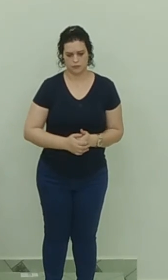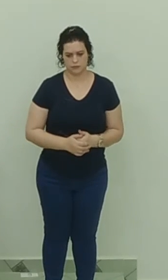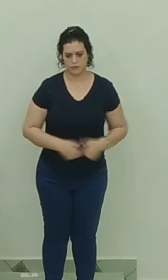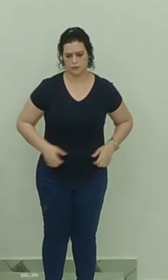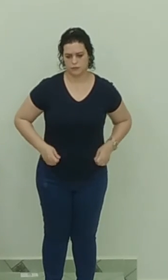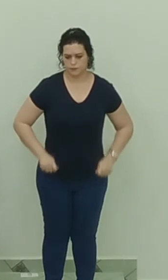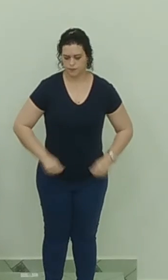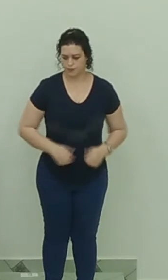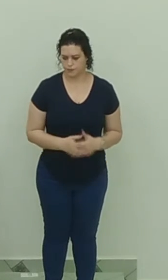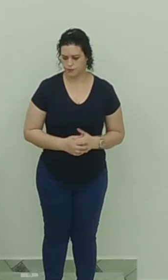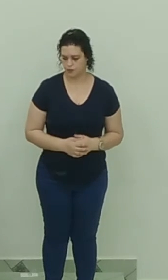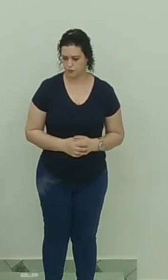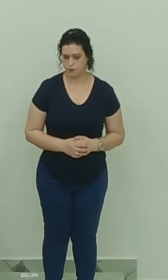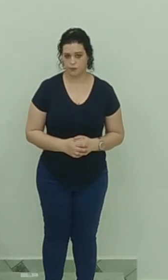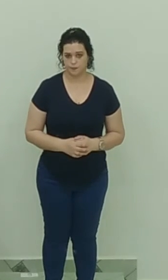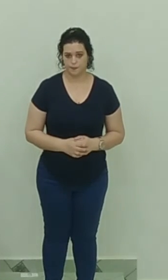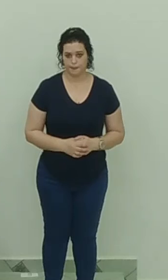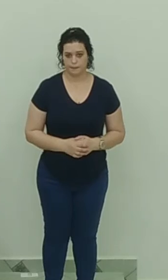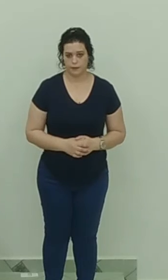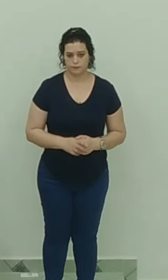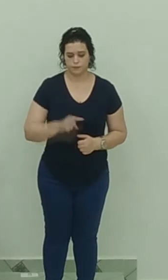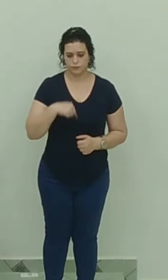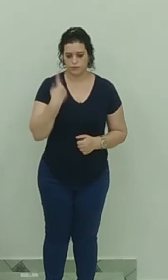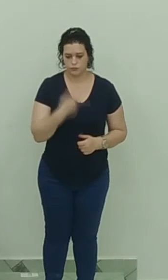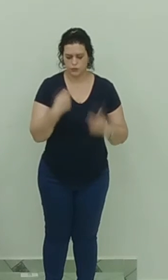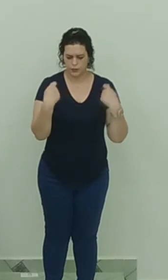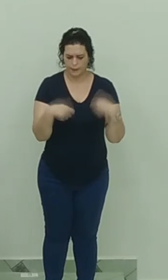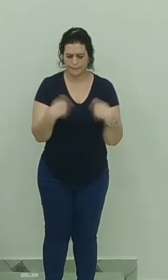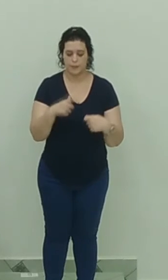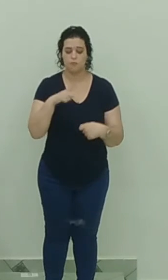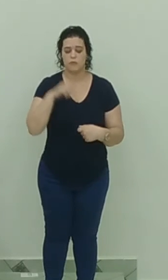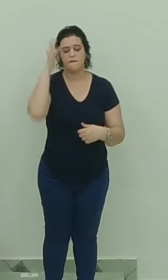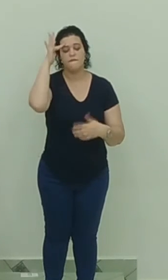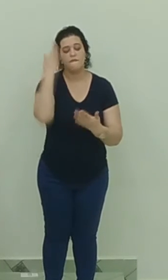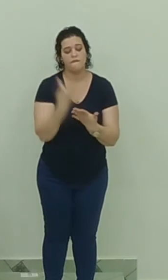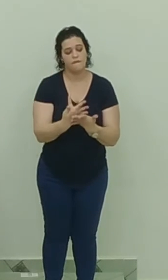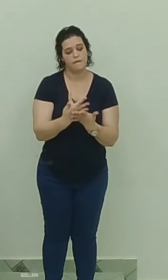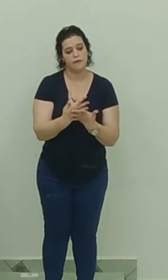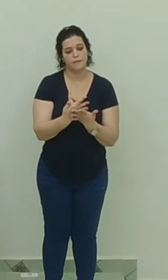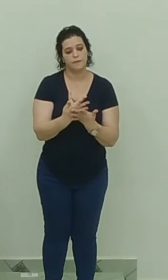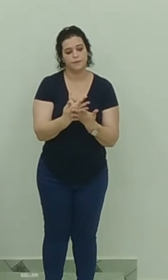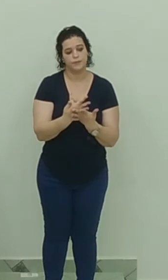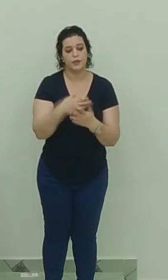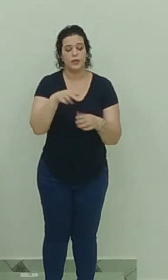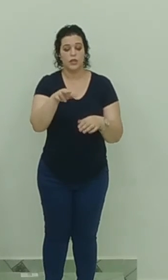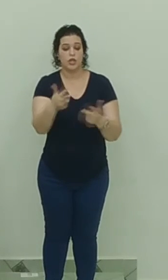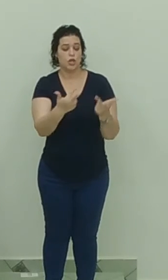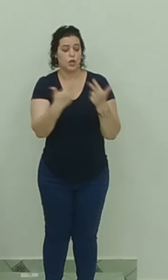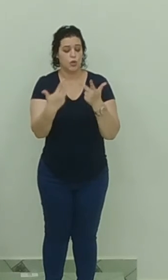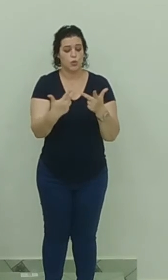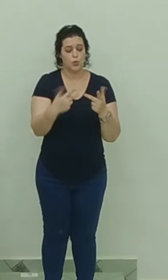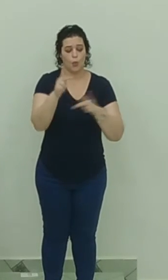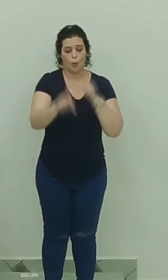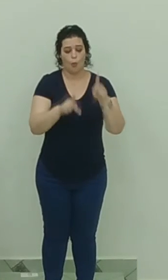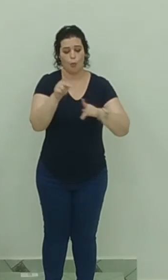Última passagem. Devemos andar pela fé. Esse povo teve fé.